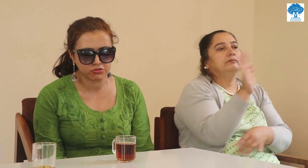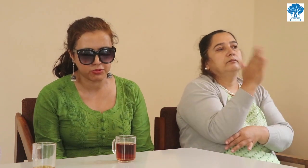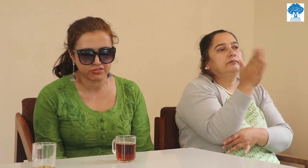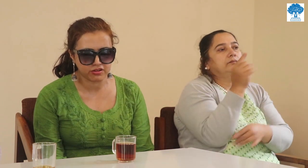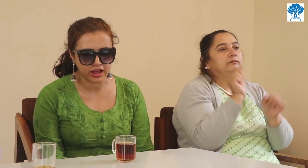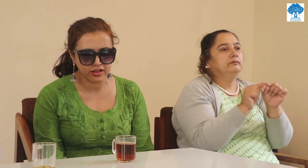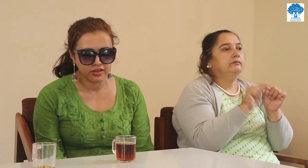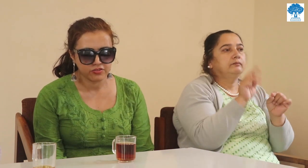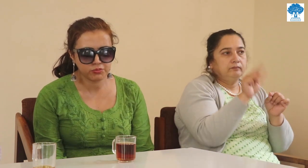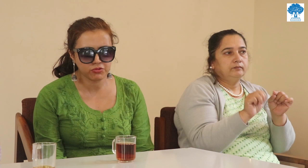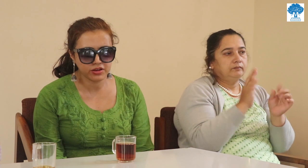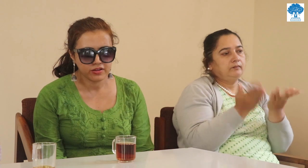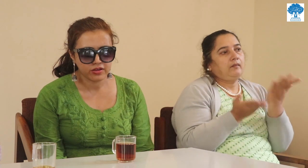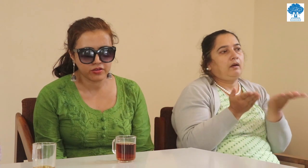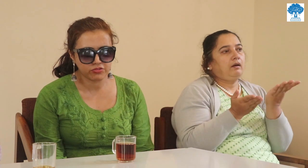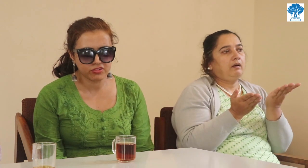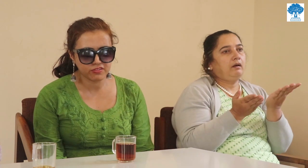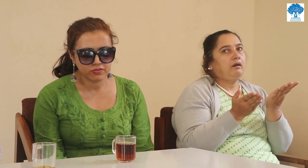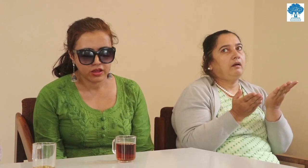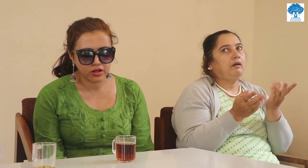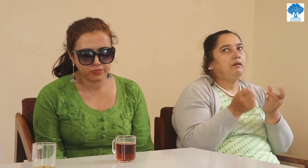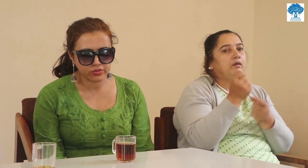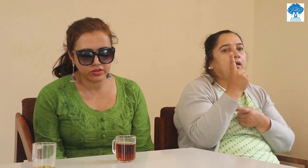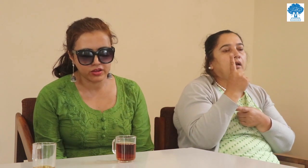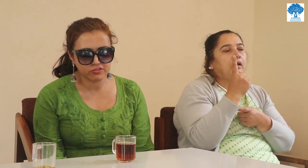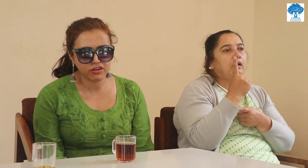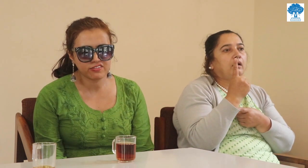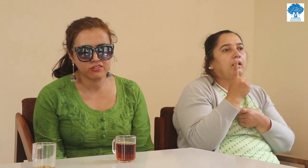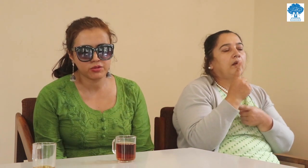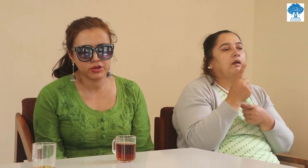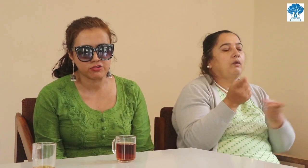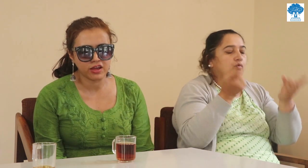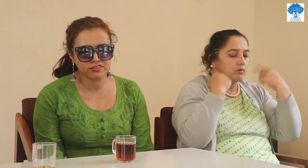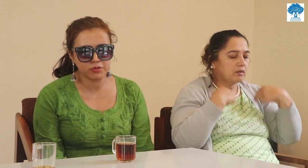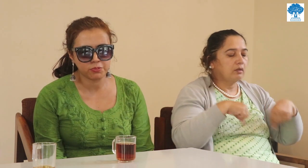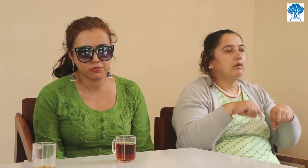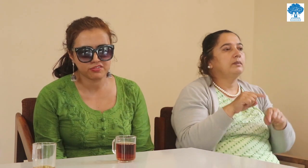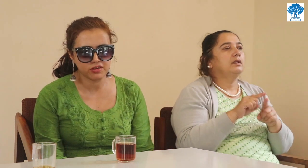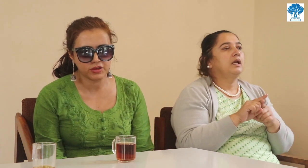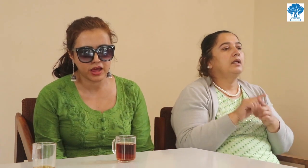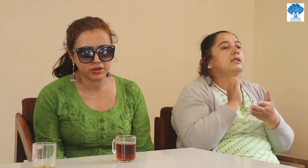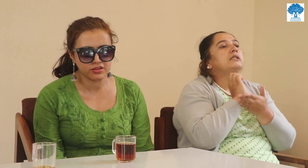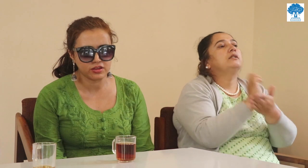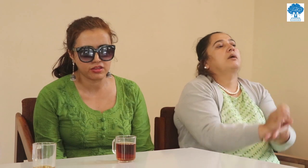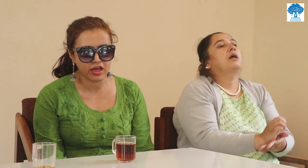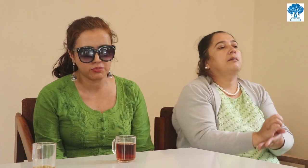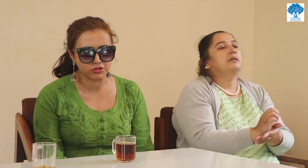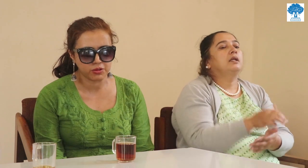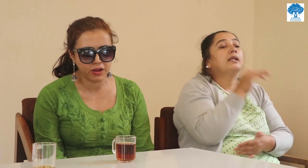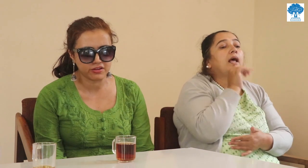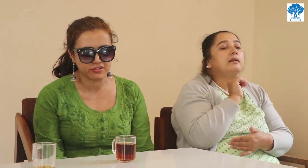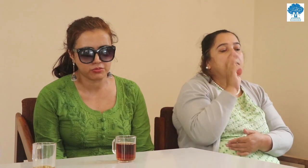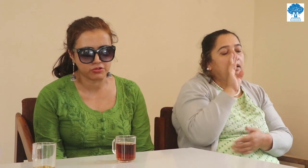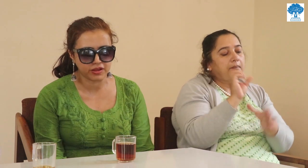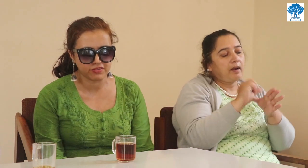सृजना हुनुपर्छ होला नम्बर वान जस्तै स्वास्थ्य कर्मीहरूलाई सेवा प्रवेशकै बेलामा दिइने